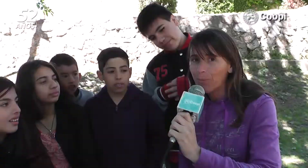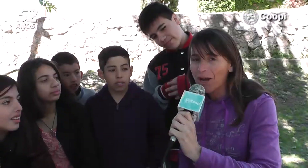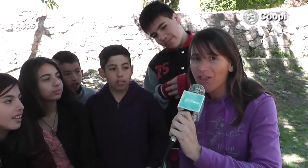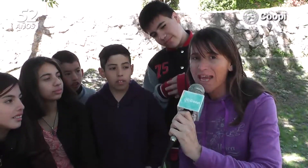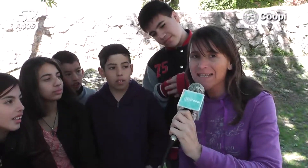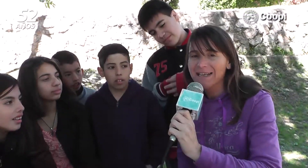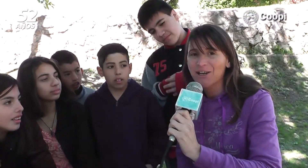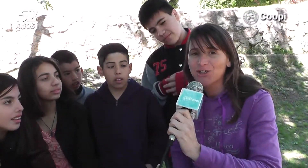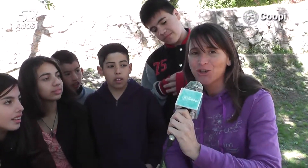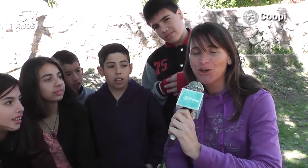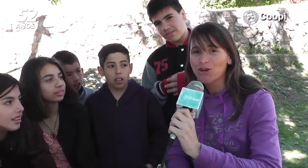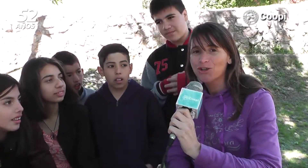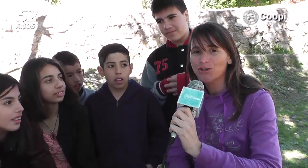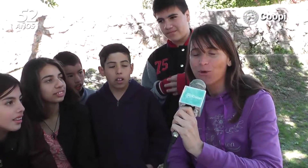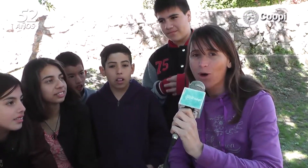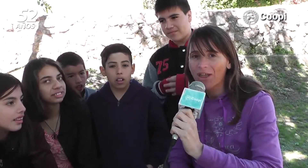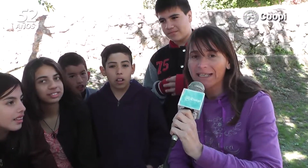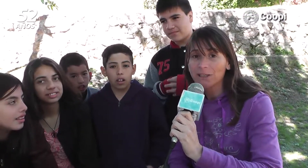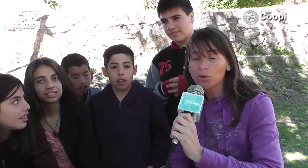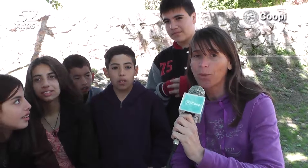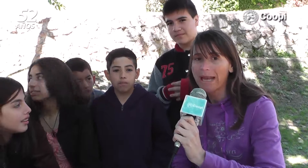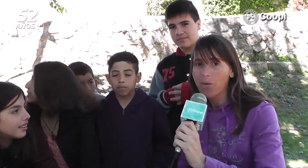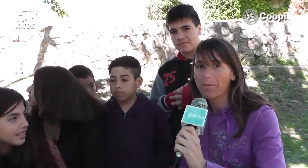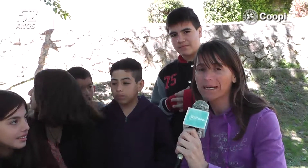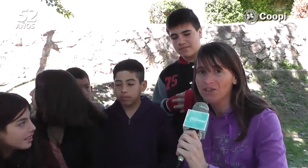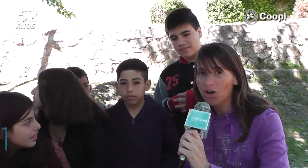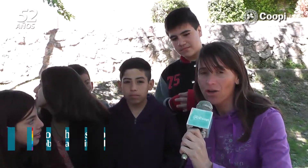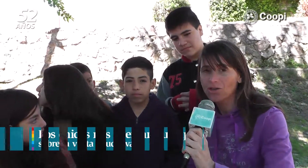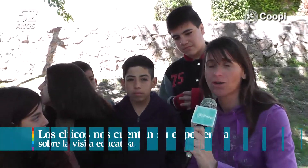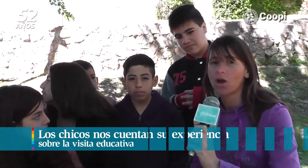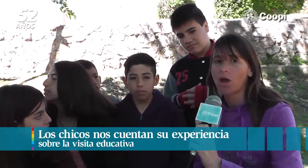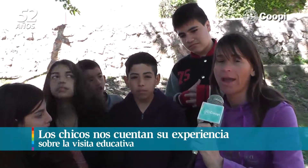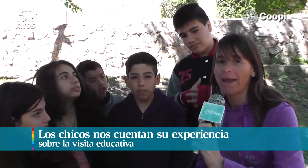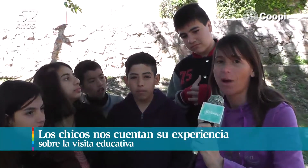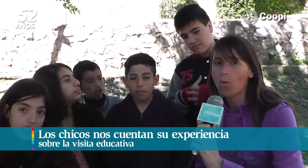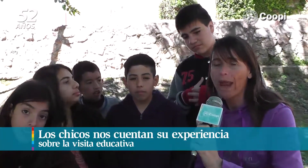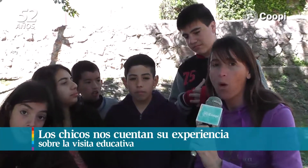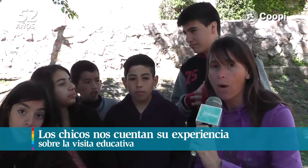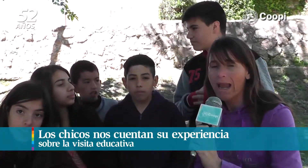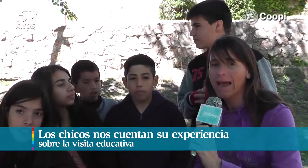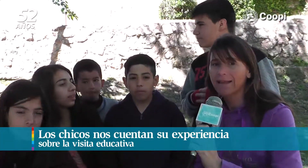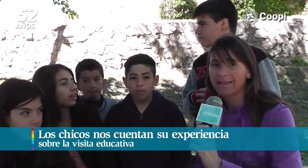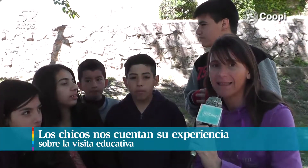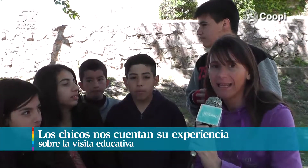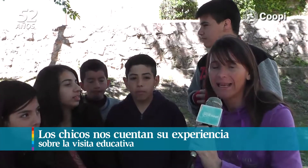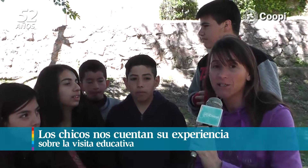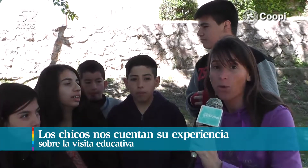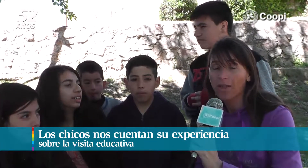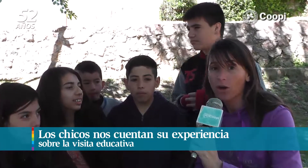Buenos días, nosotros somos del Instituto Bilingüe para Sordos, una escuela de la ciudad de